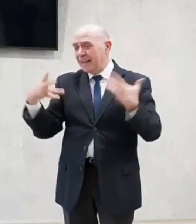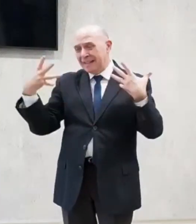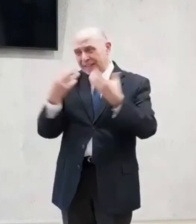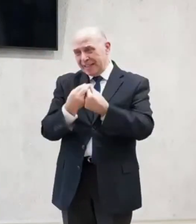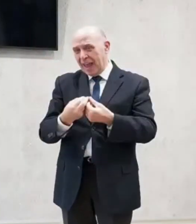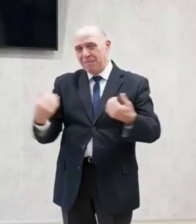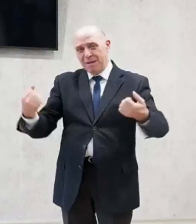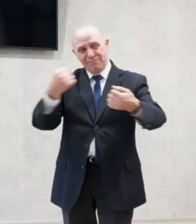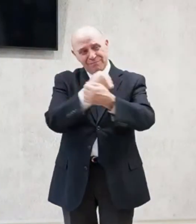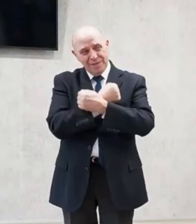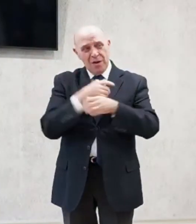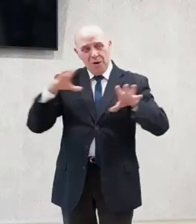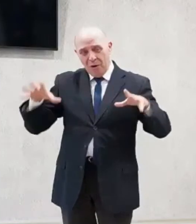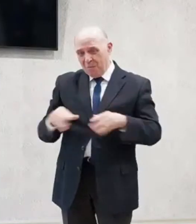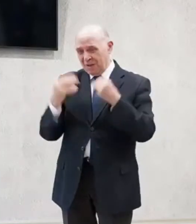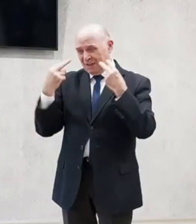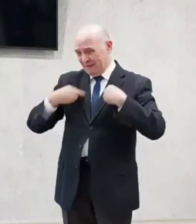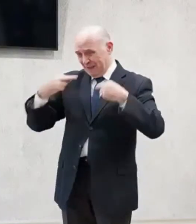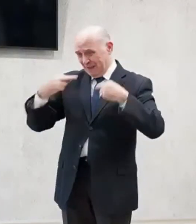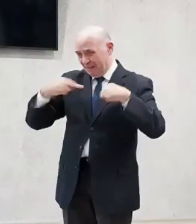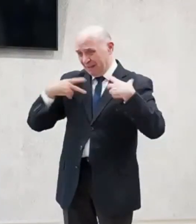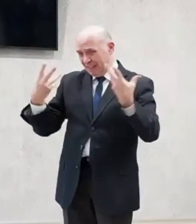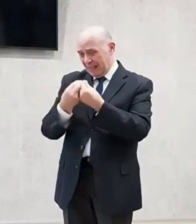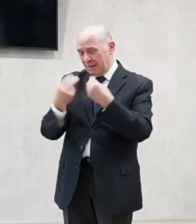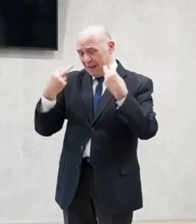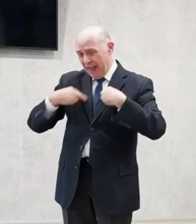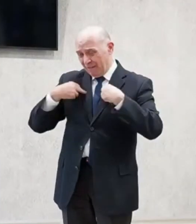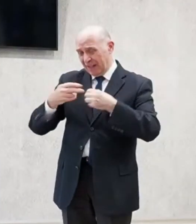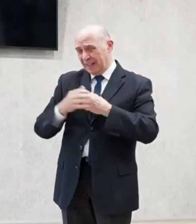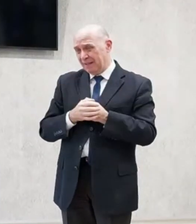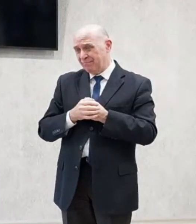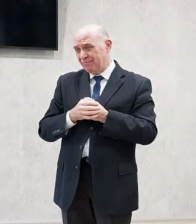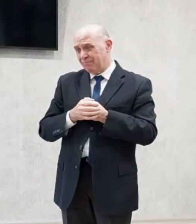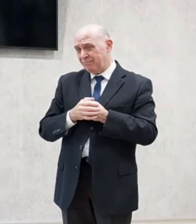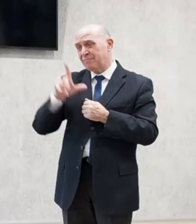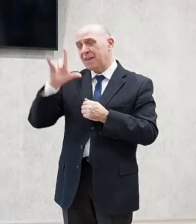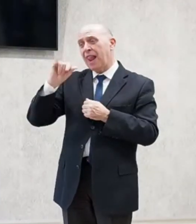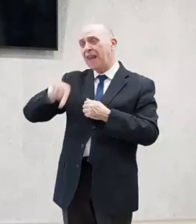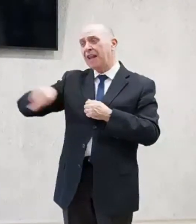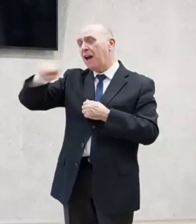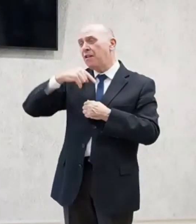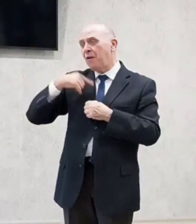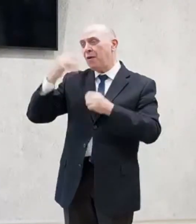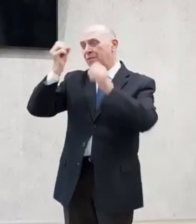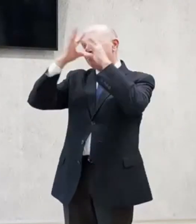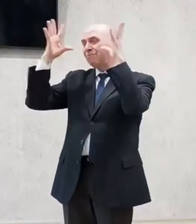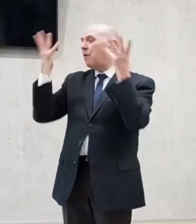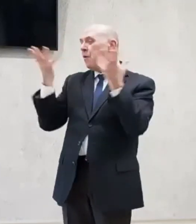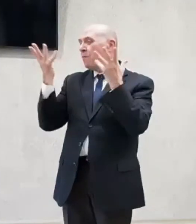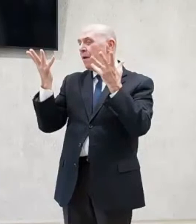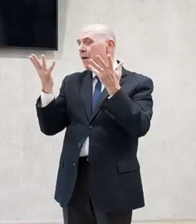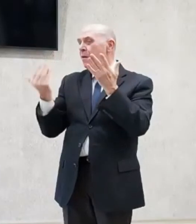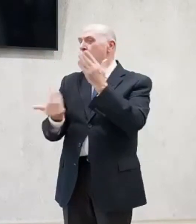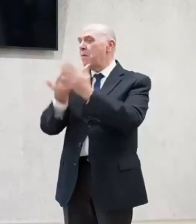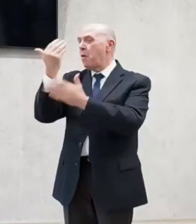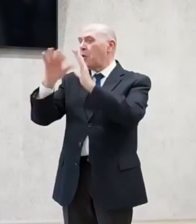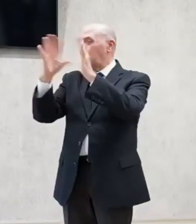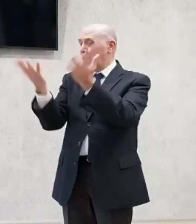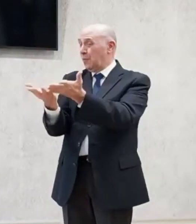insieme Ricominciare a vivere la vera vita Lina vogliamo immaginarcela nel nuovo mondo mentre